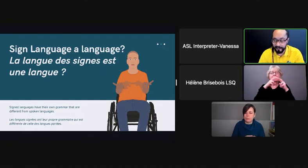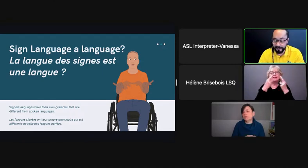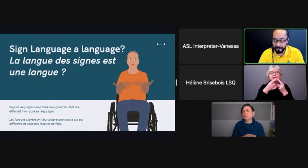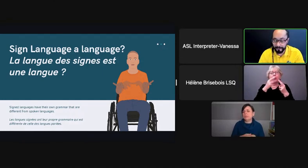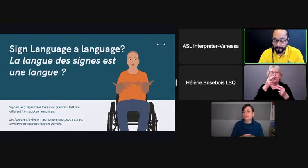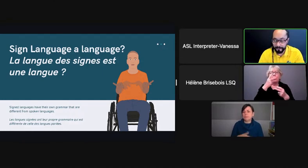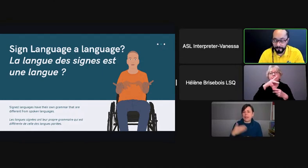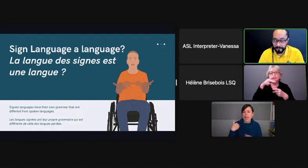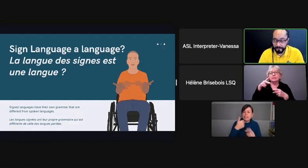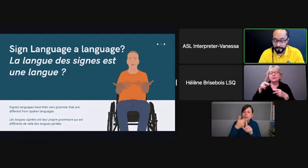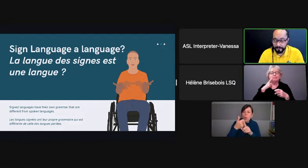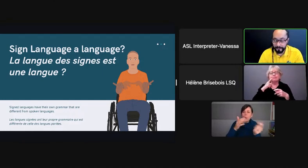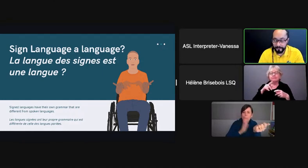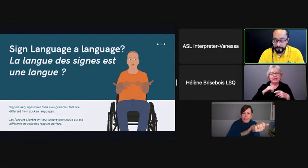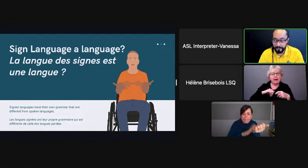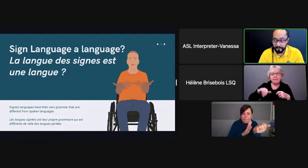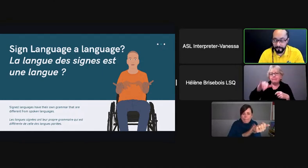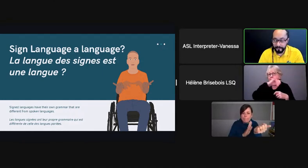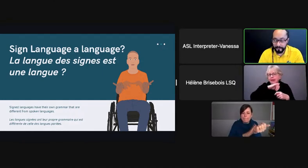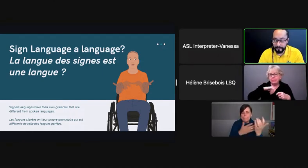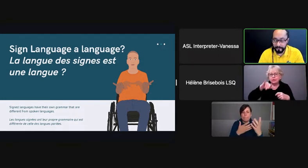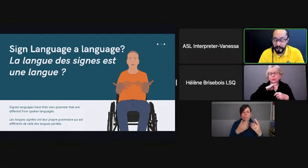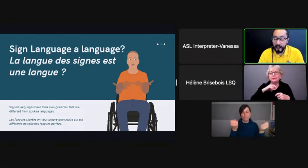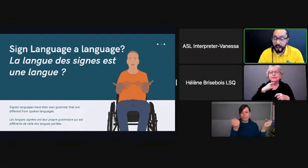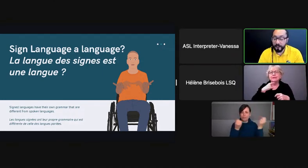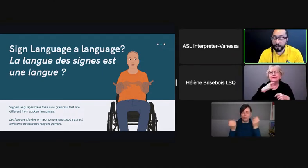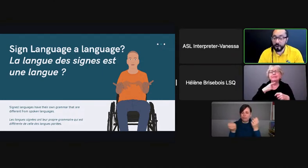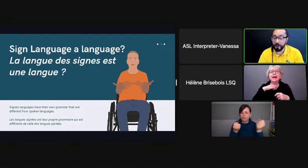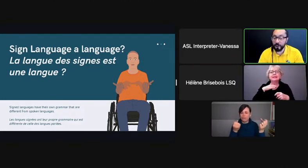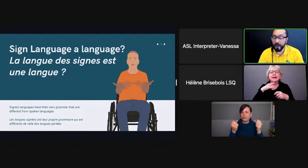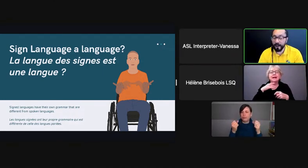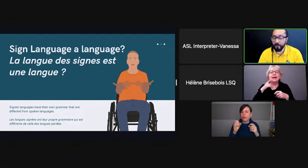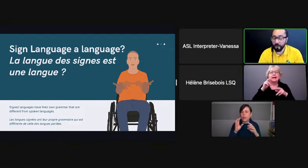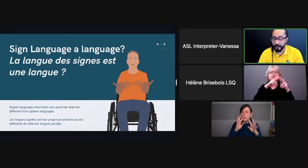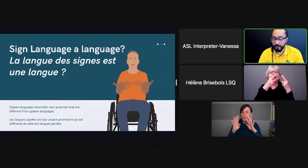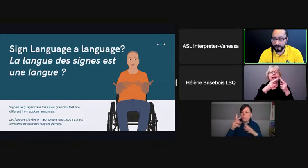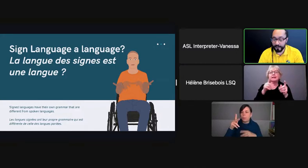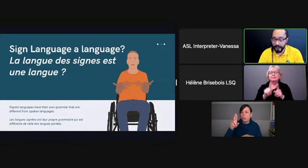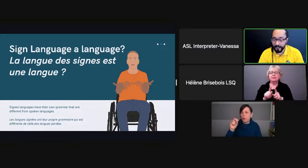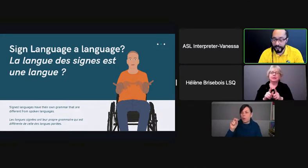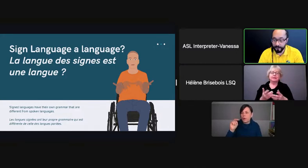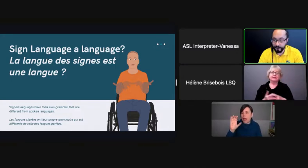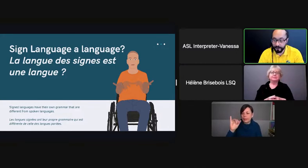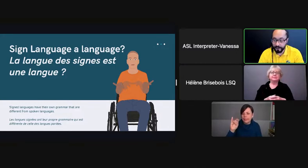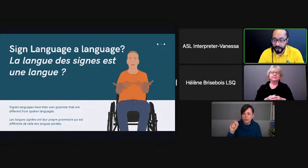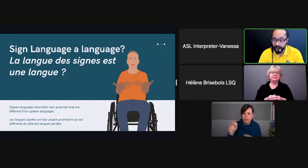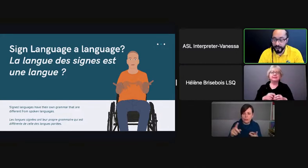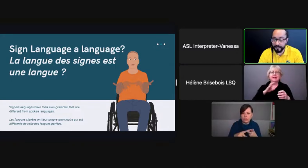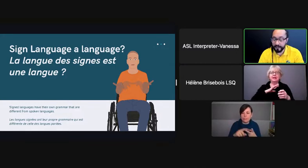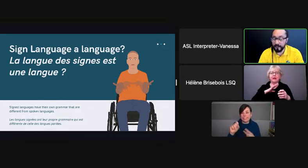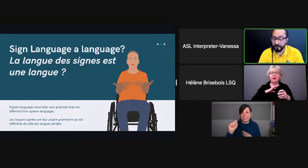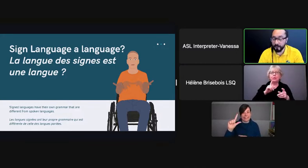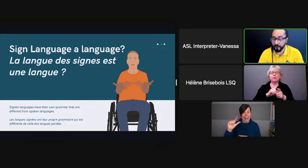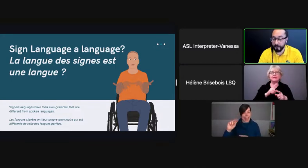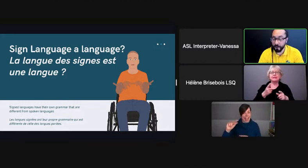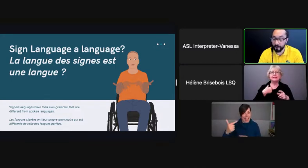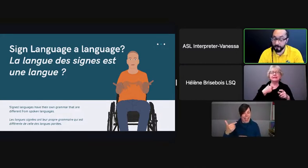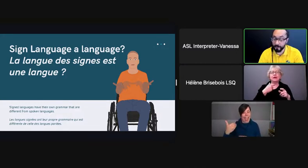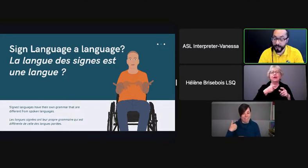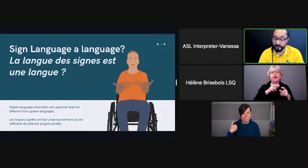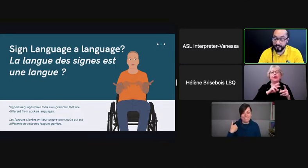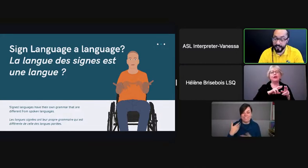C'est la même chose que lorsqu'on parle des accents régionaux. Il y a également un rythme, une cadence